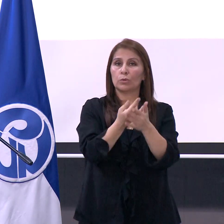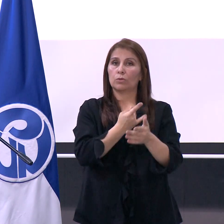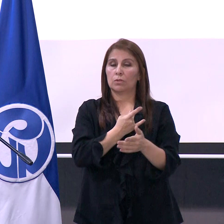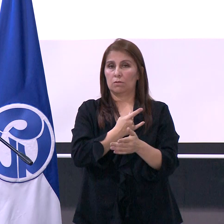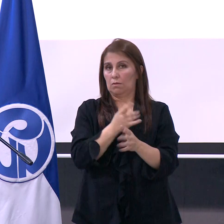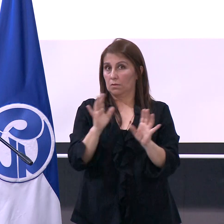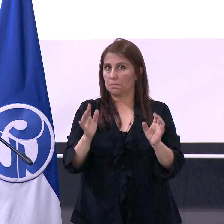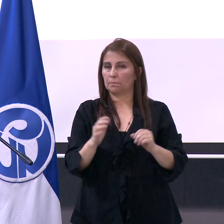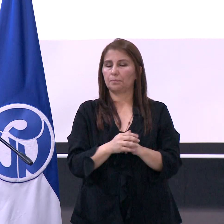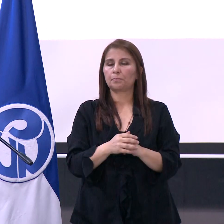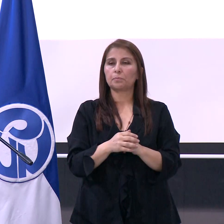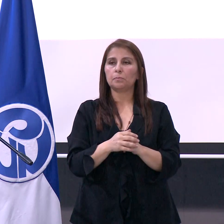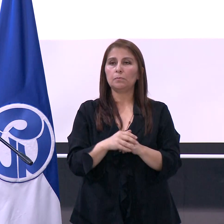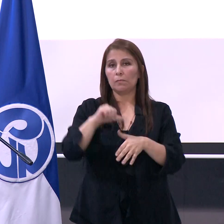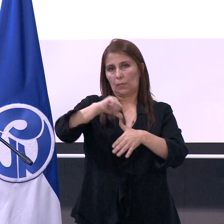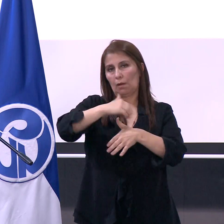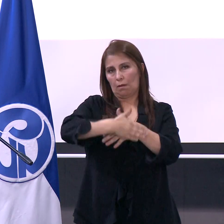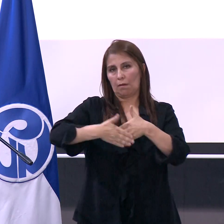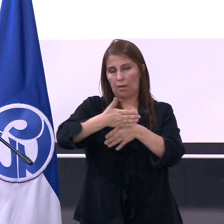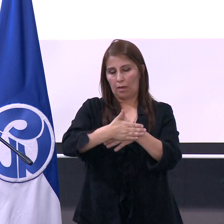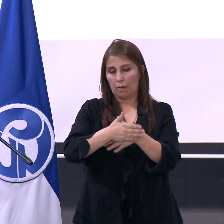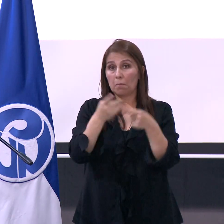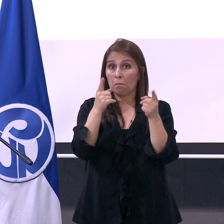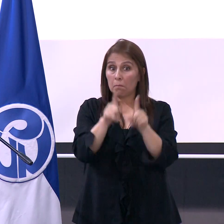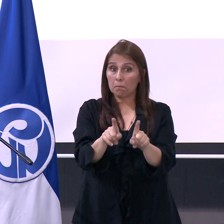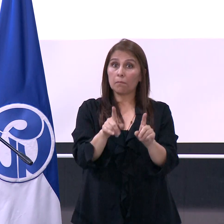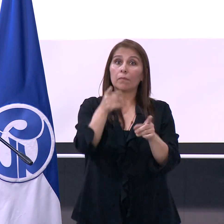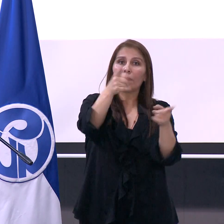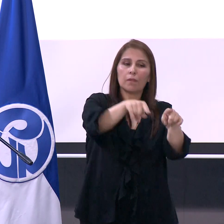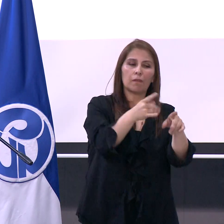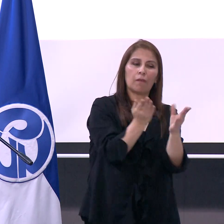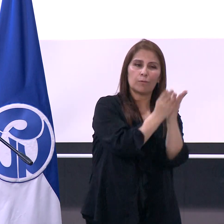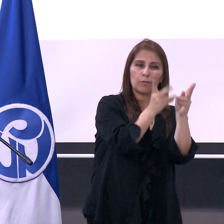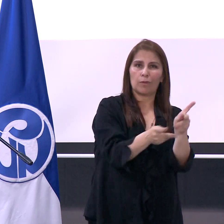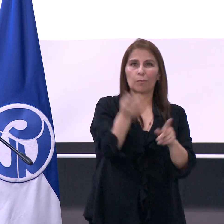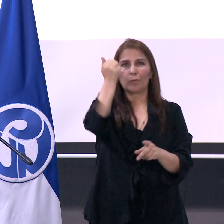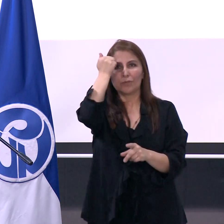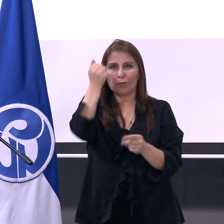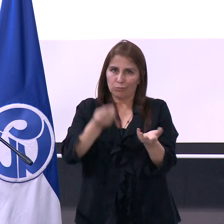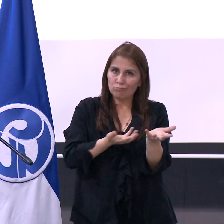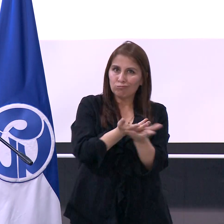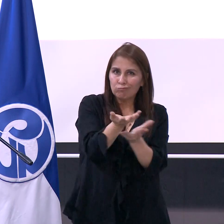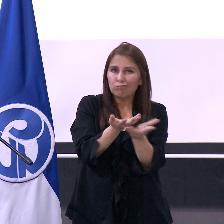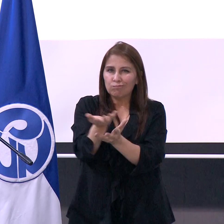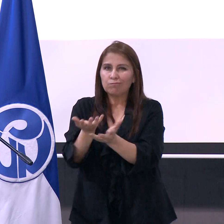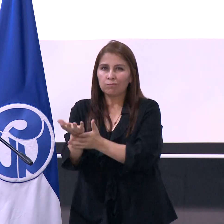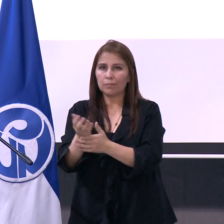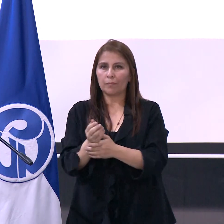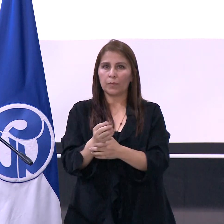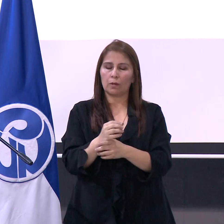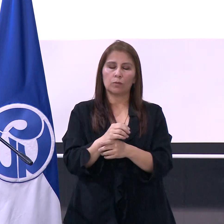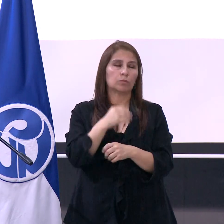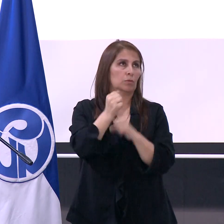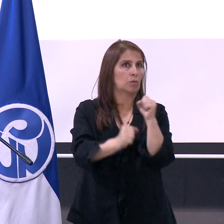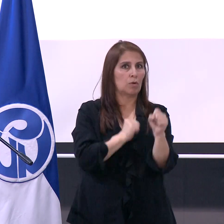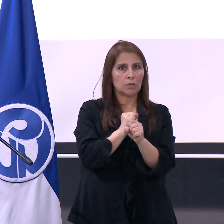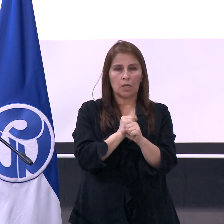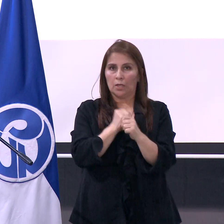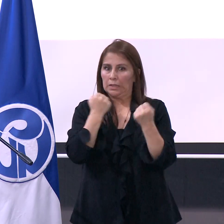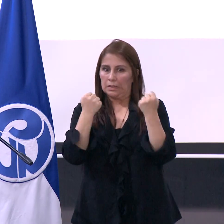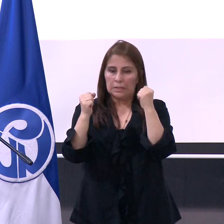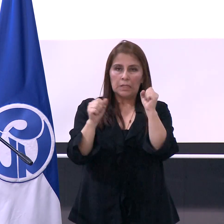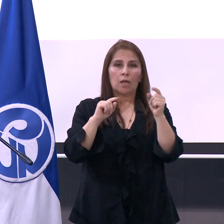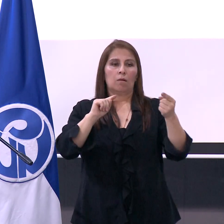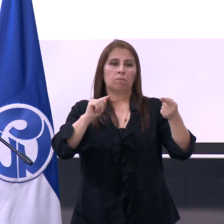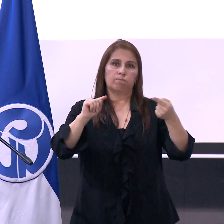pero también de los estudiantes y a los profesores fueron años muy agitados de muchas